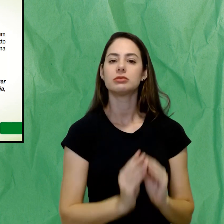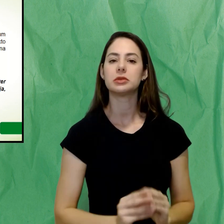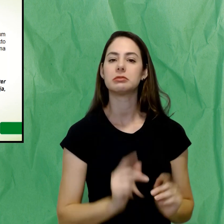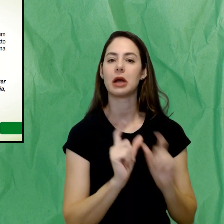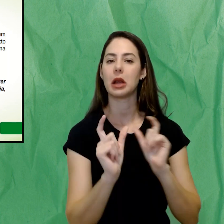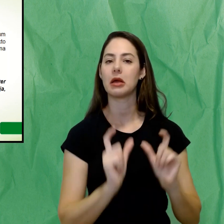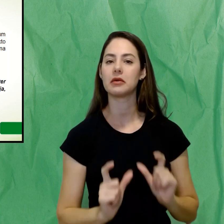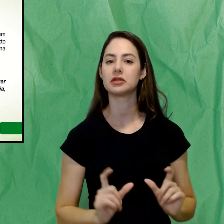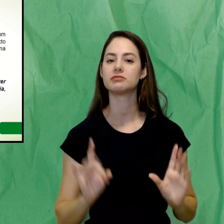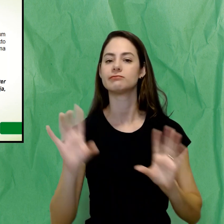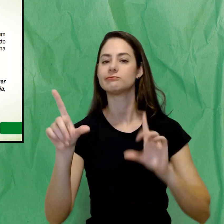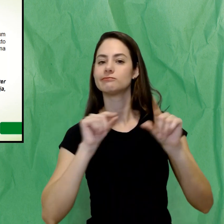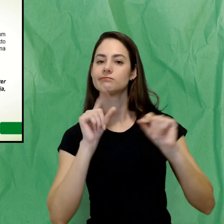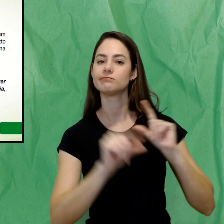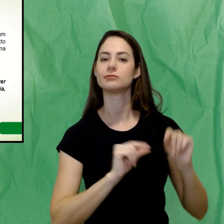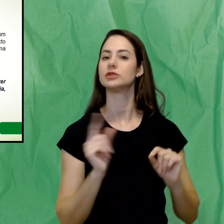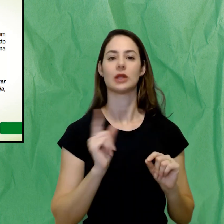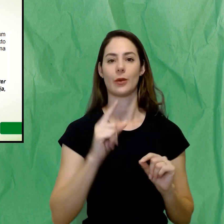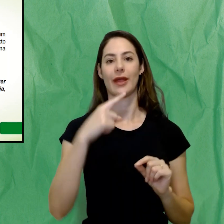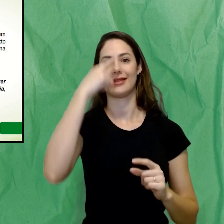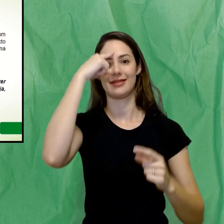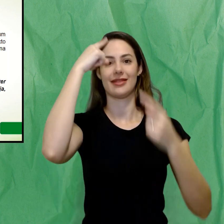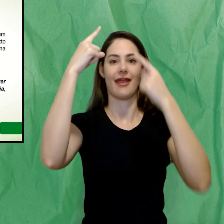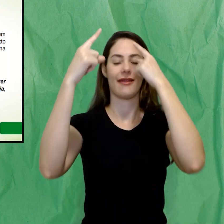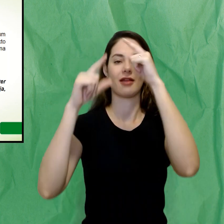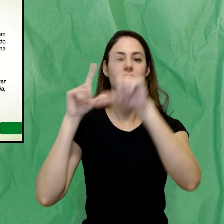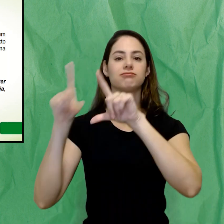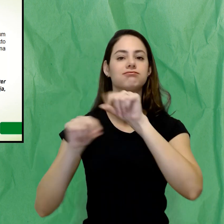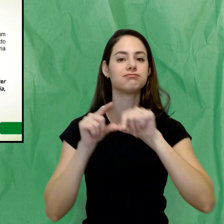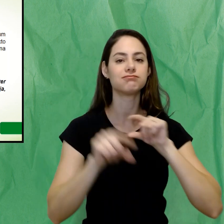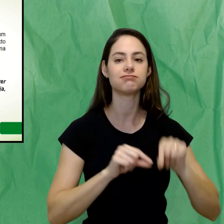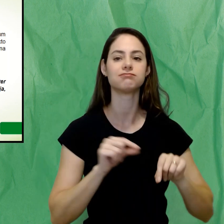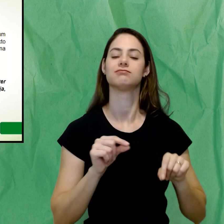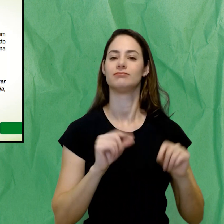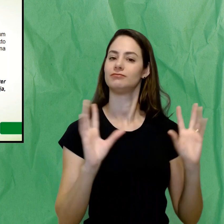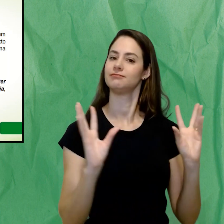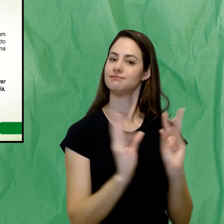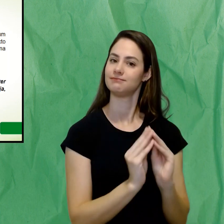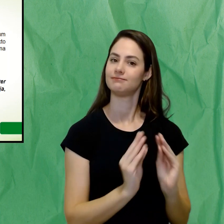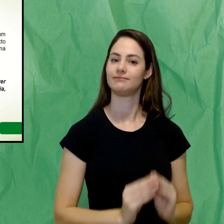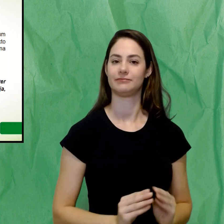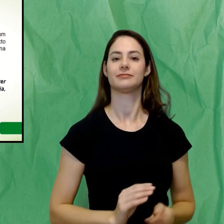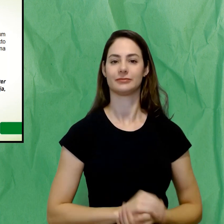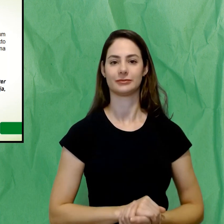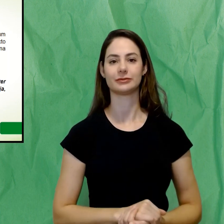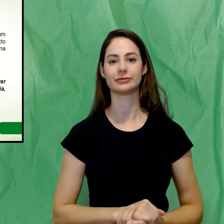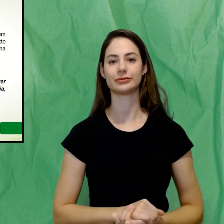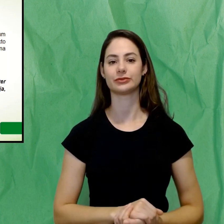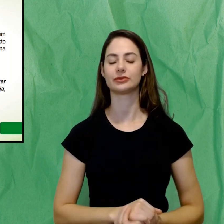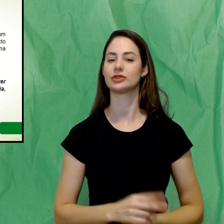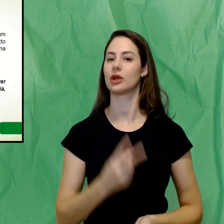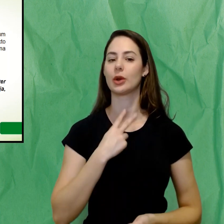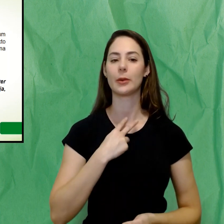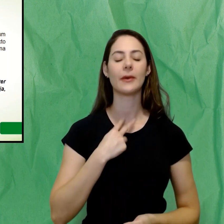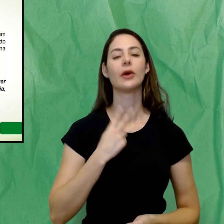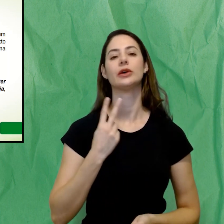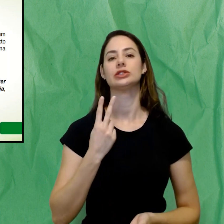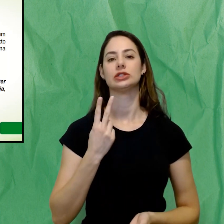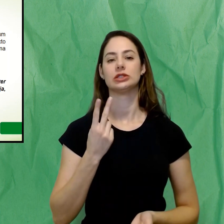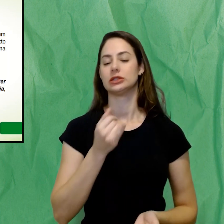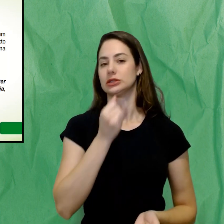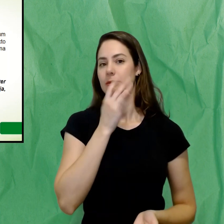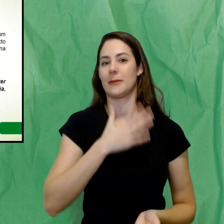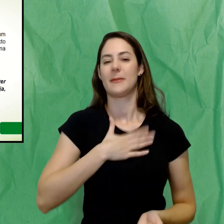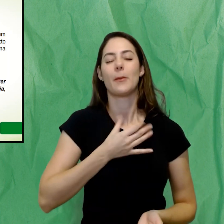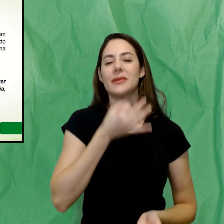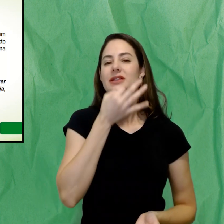de palavras, a gente faz uma síntese de ideias. Tem que ter tudo, mas tem que ser sintetizado, né? Não pode haver desdobramento,